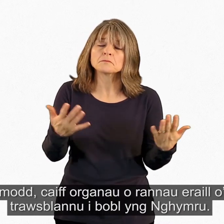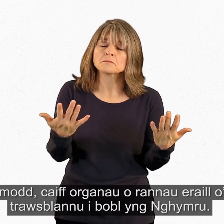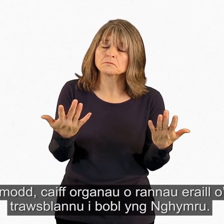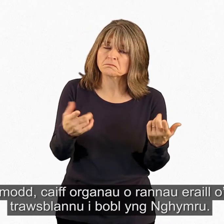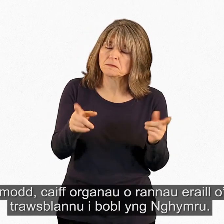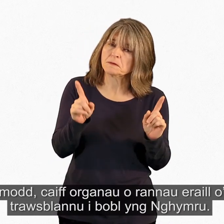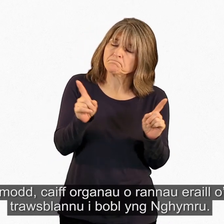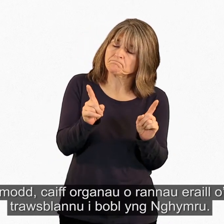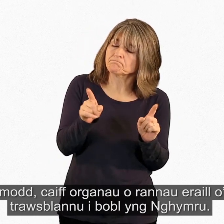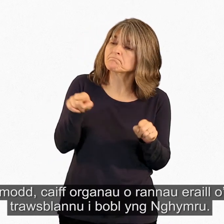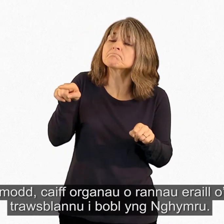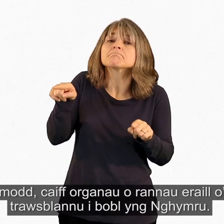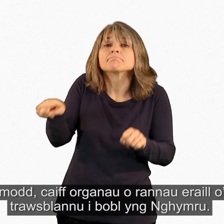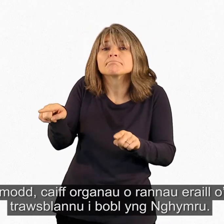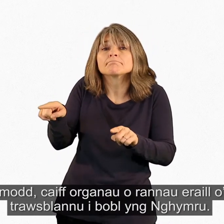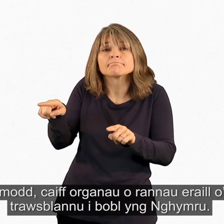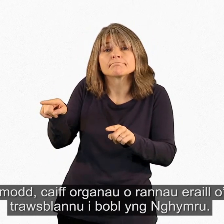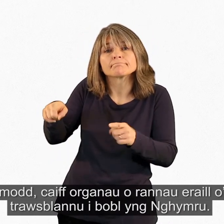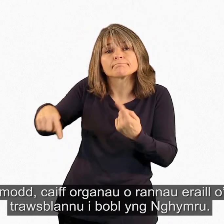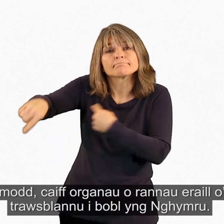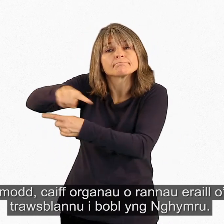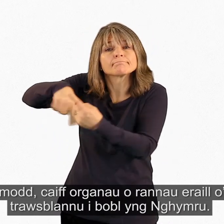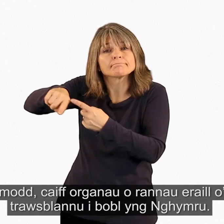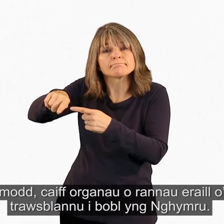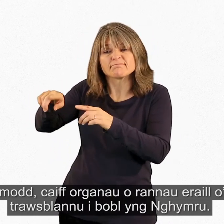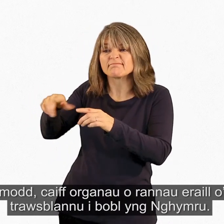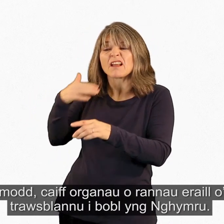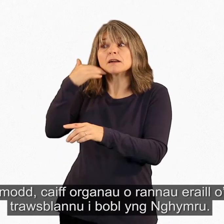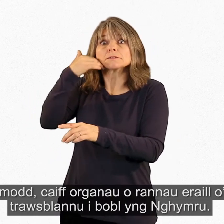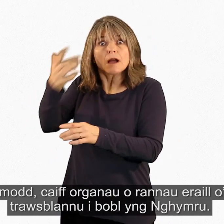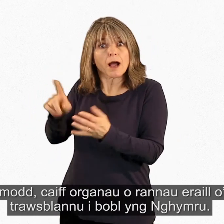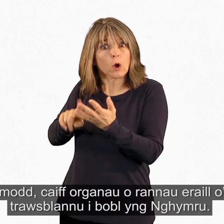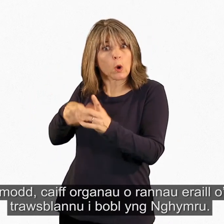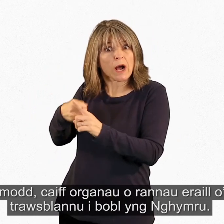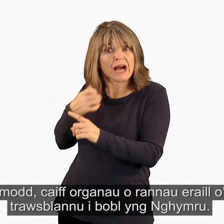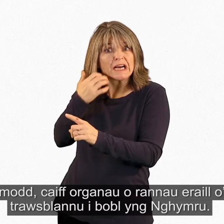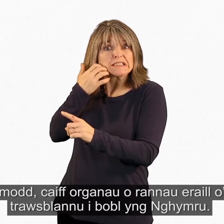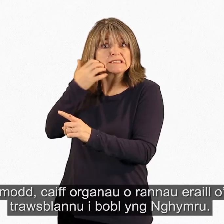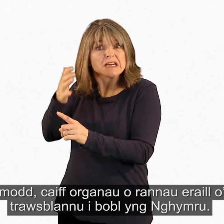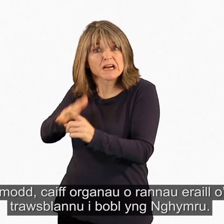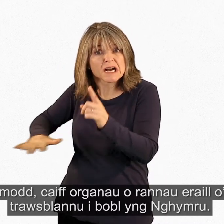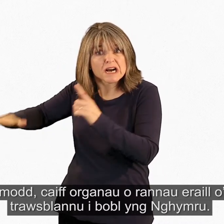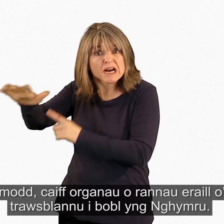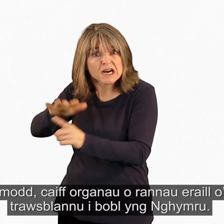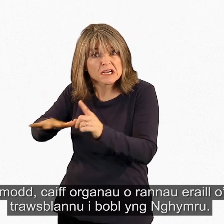Yn yr un mwdd, caiff organau o ranau eraill o'r deyrnas unedig ei draws blani i bobl yng Nghymru